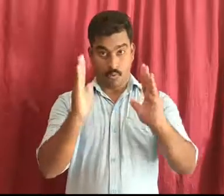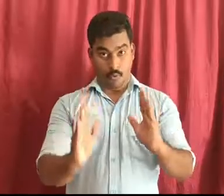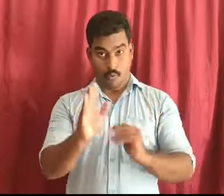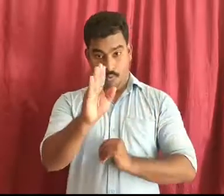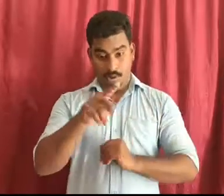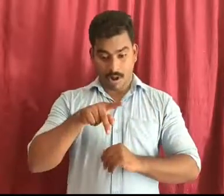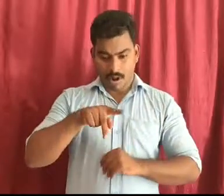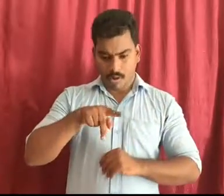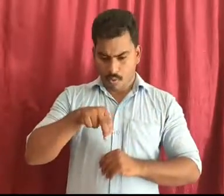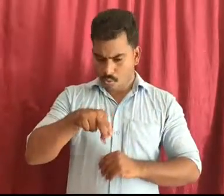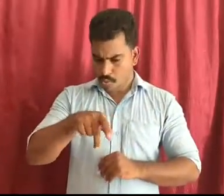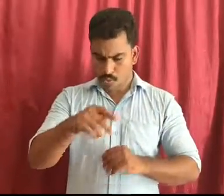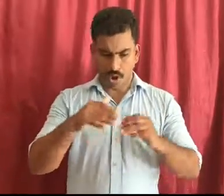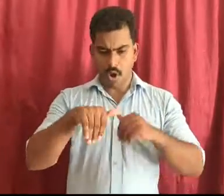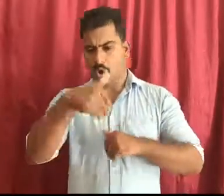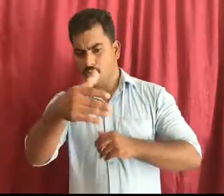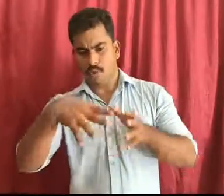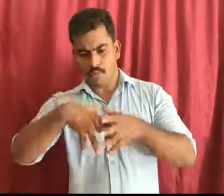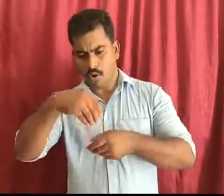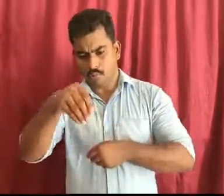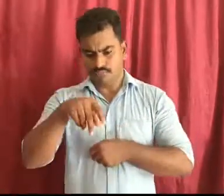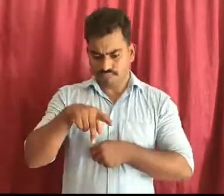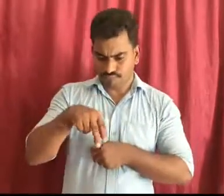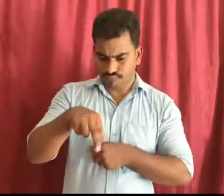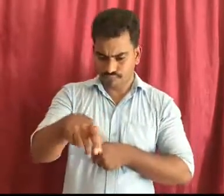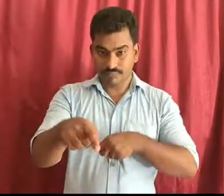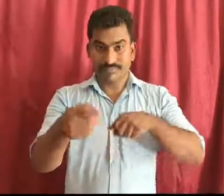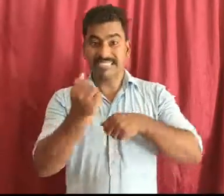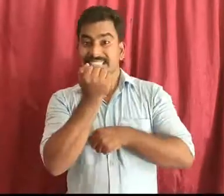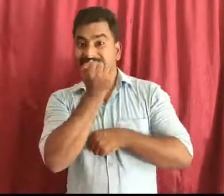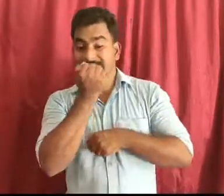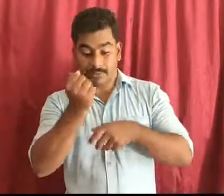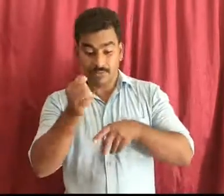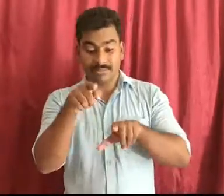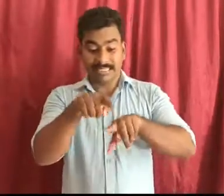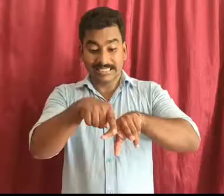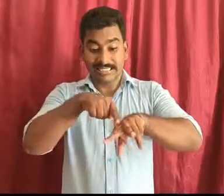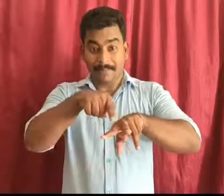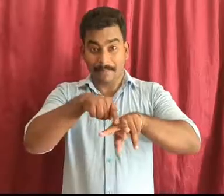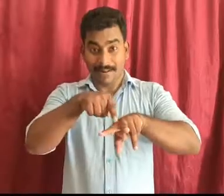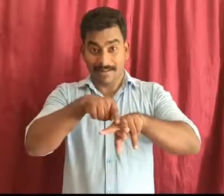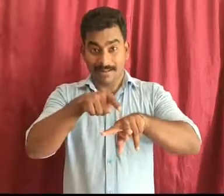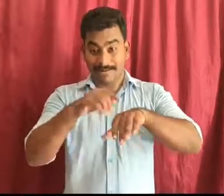വീടിന് പുറത്ത് നടക്കാൻ ഉപയോഗിക്കുന്ന ചെരുപ്പുകൾ വീടിനുള്ളിൽ ഉപയോഗിക്കരുത്.